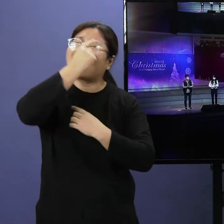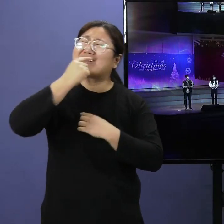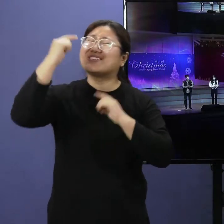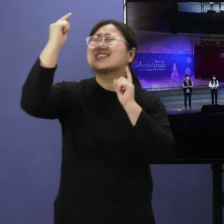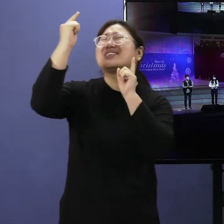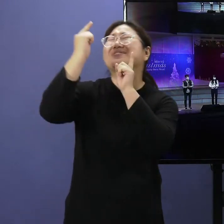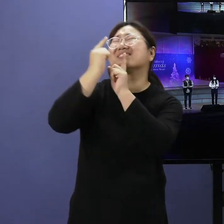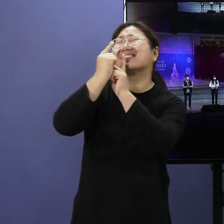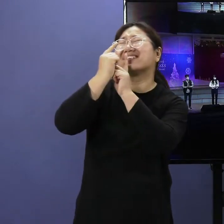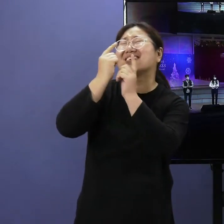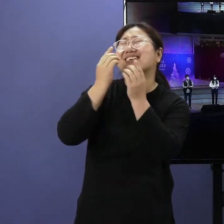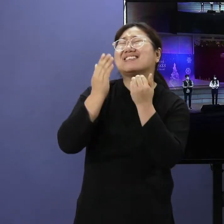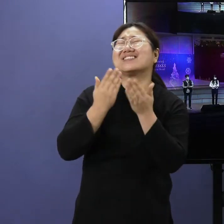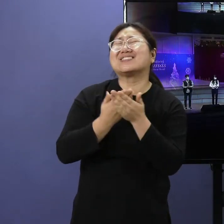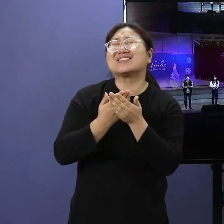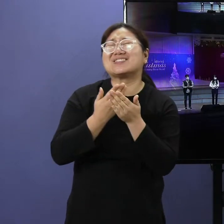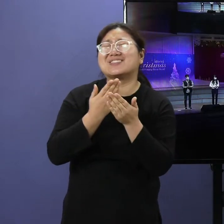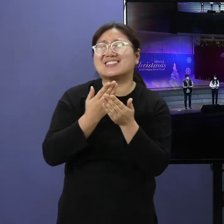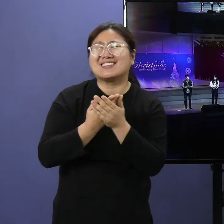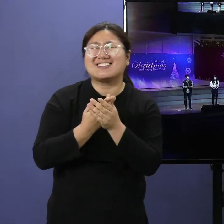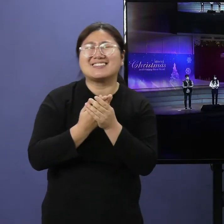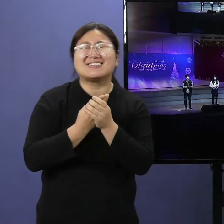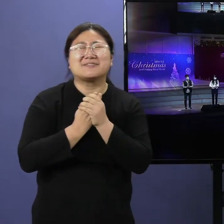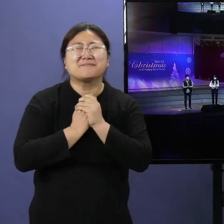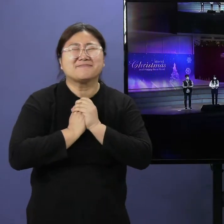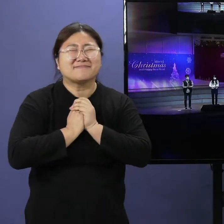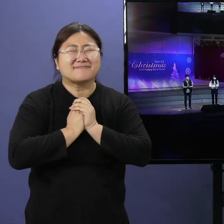함께하여 주시옵소서. 주의 역사하여 주시옵소서.